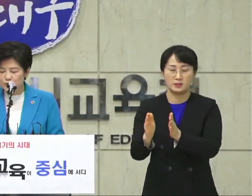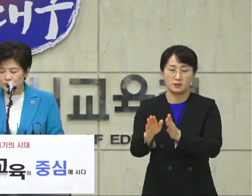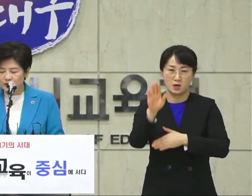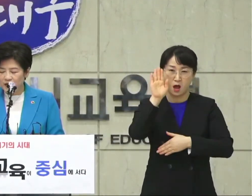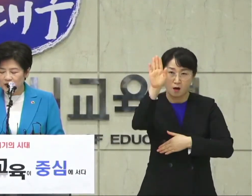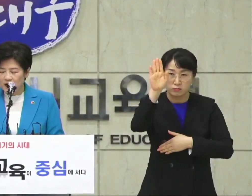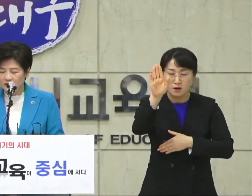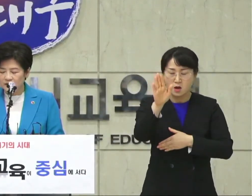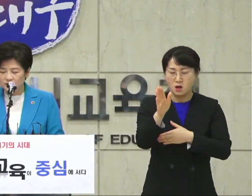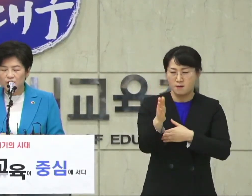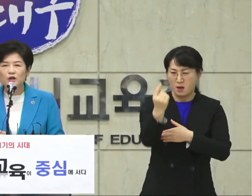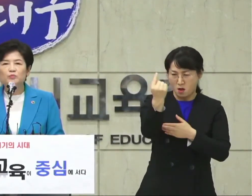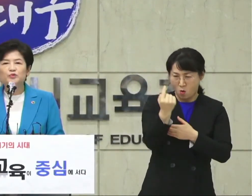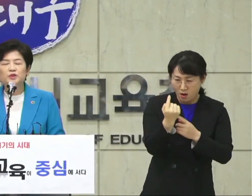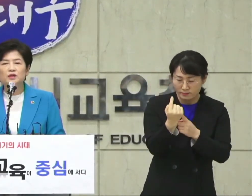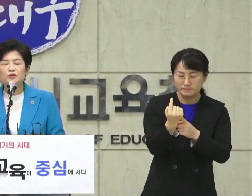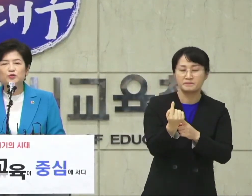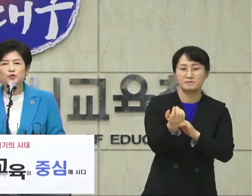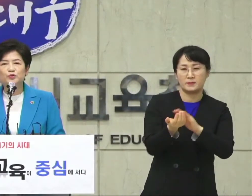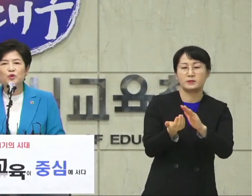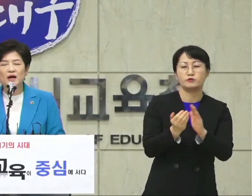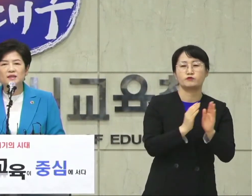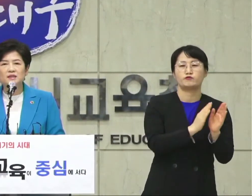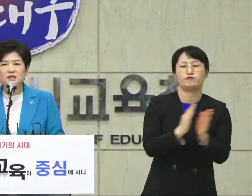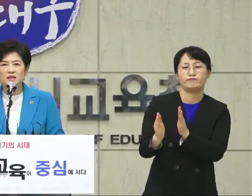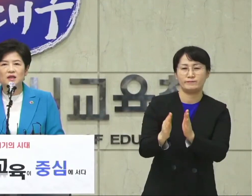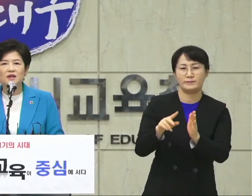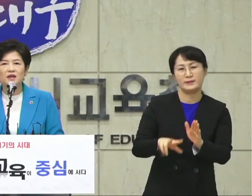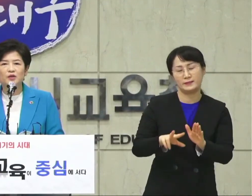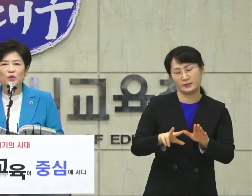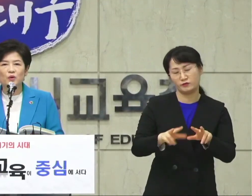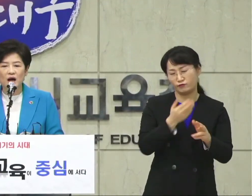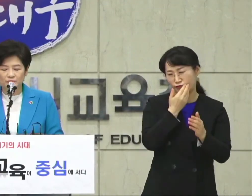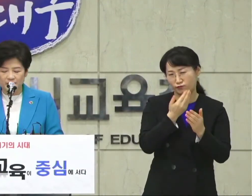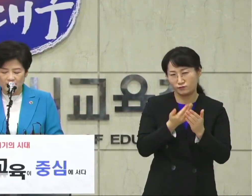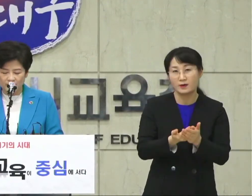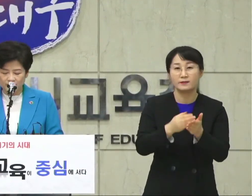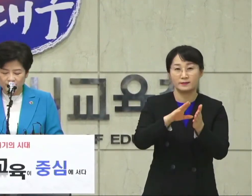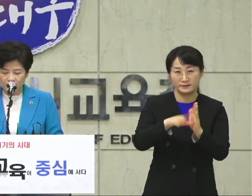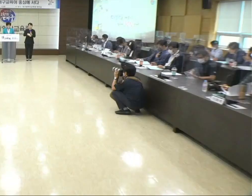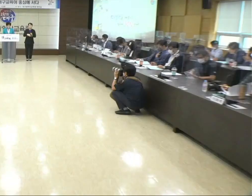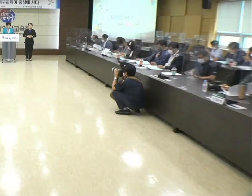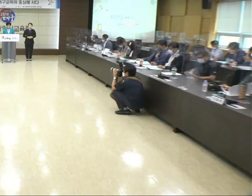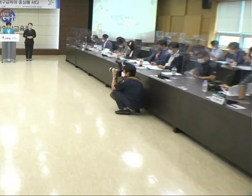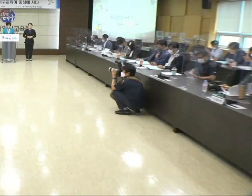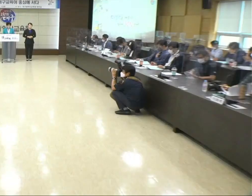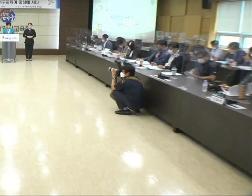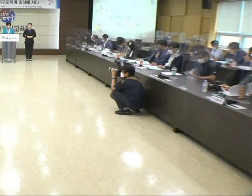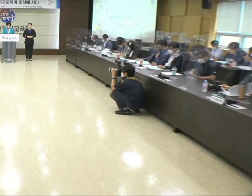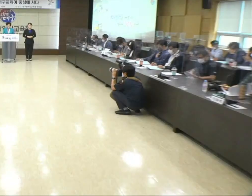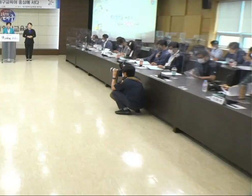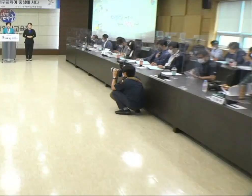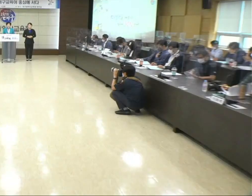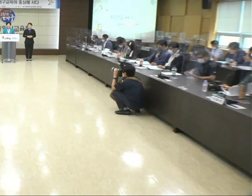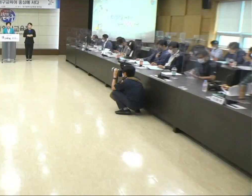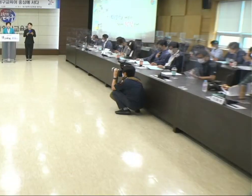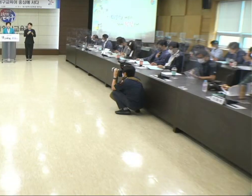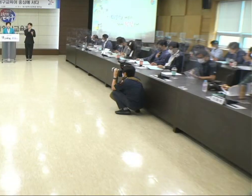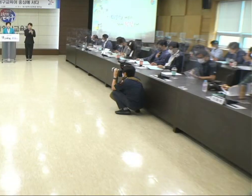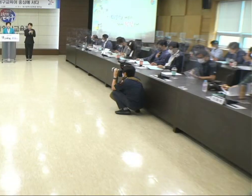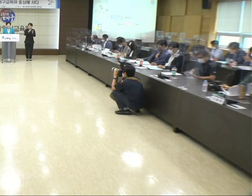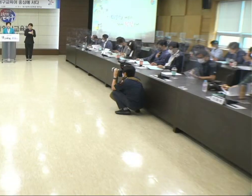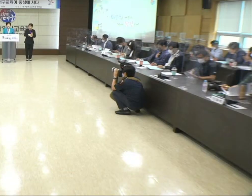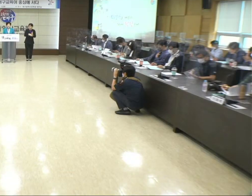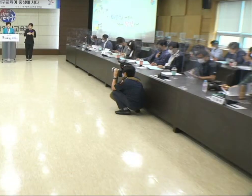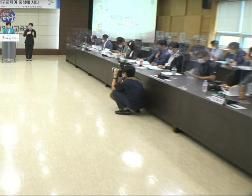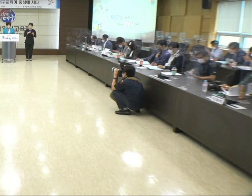앞당겨진 미래를 준비해야 하는 무척 중요한 시기이기도 합니다. 이런 엄중한